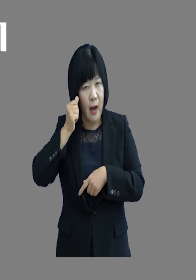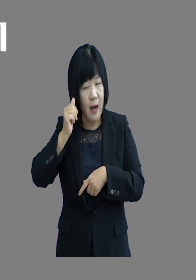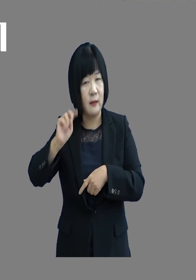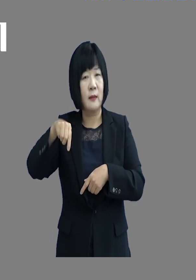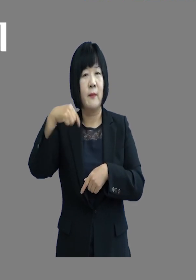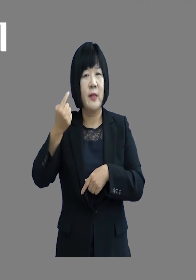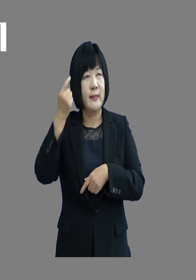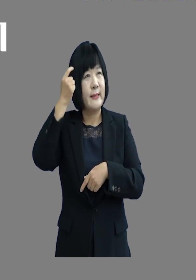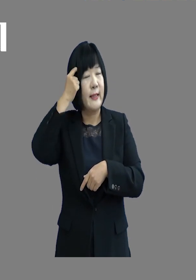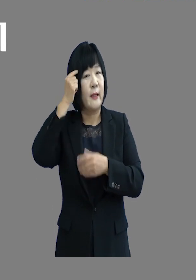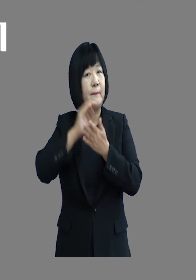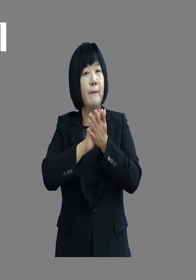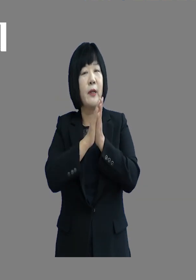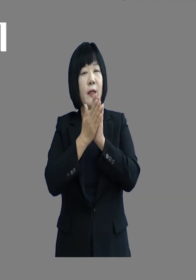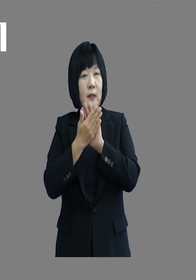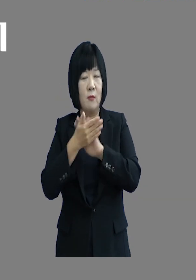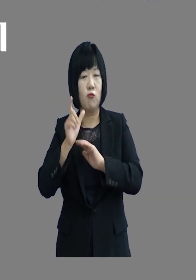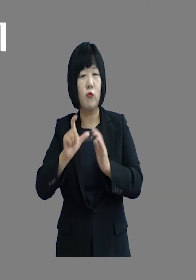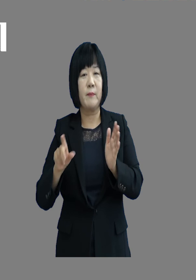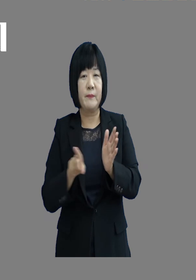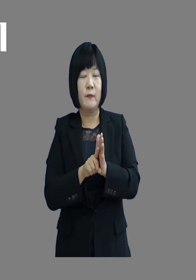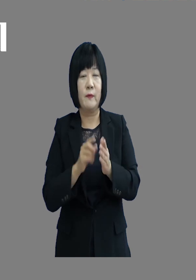달라질 거라고 굳게 믿고 있습니다.